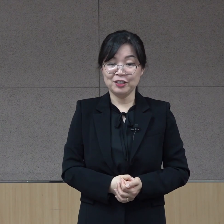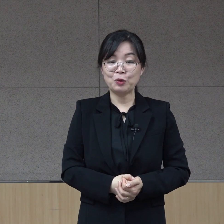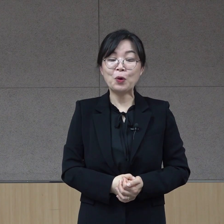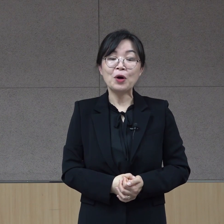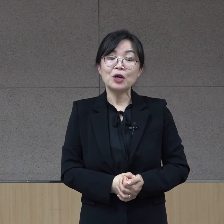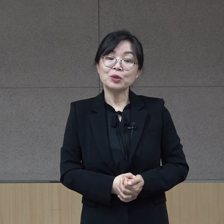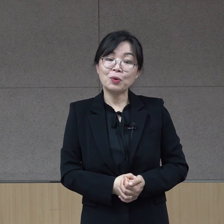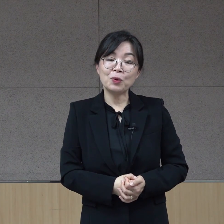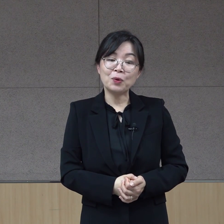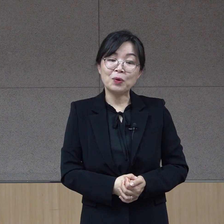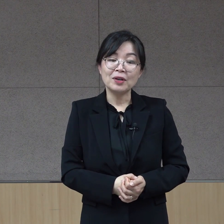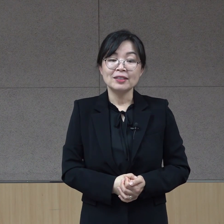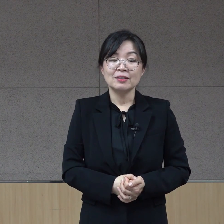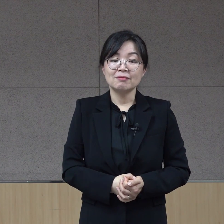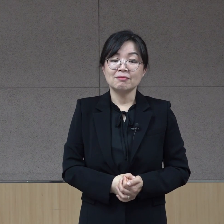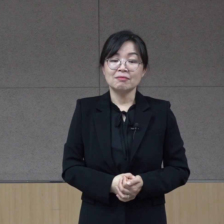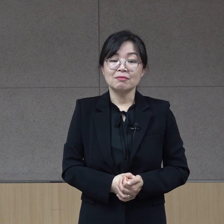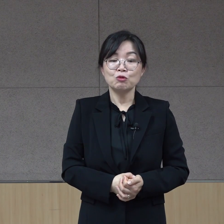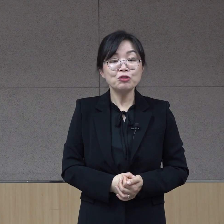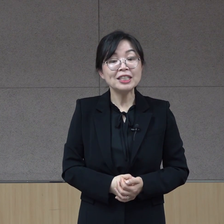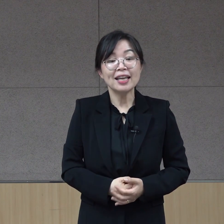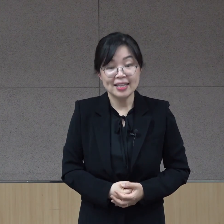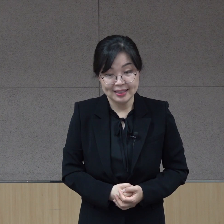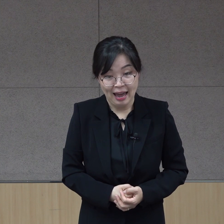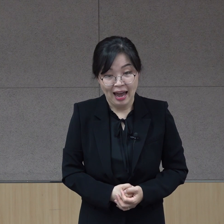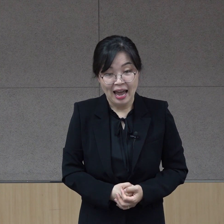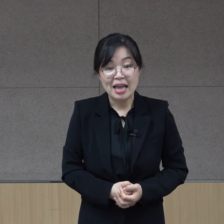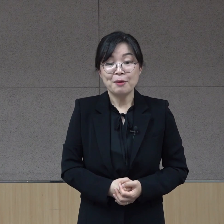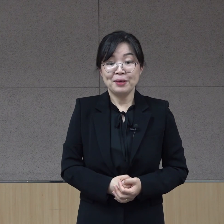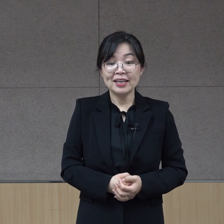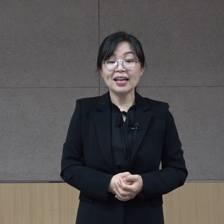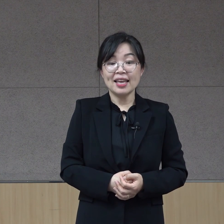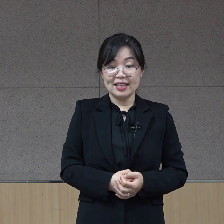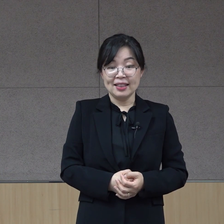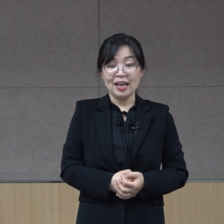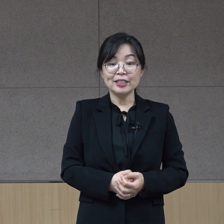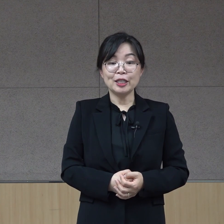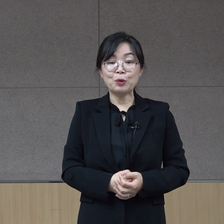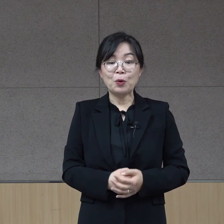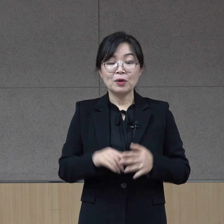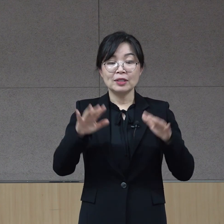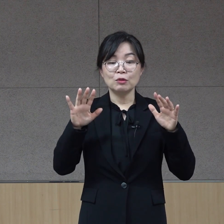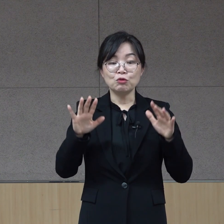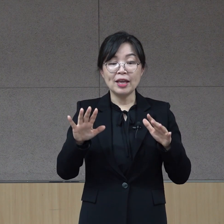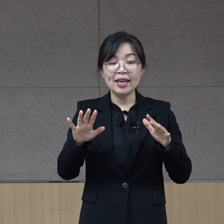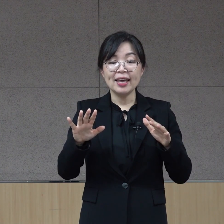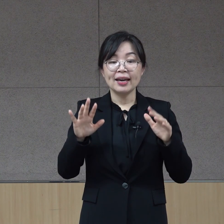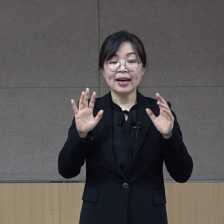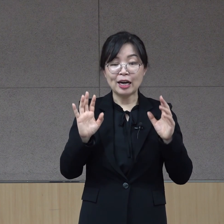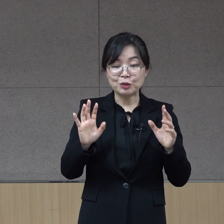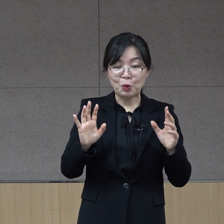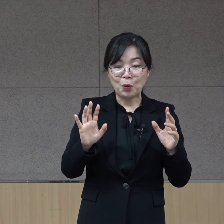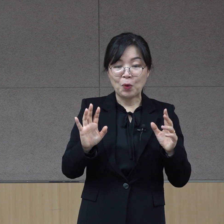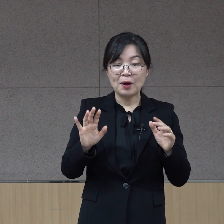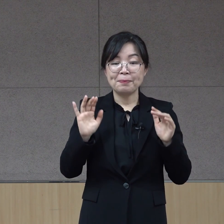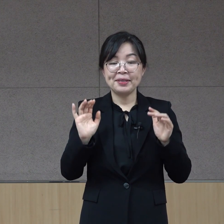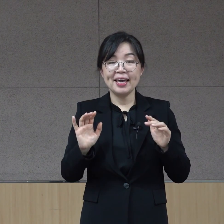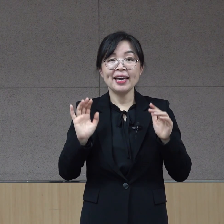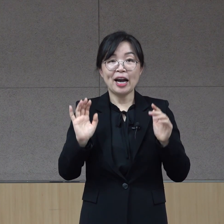그리고 또 눈이 내린다, 비가 내린다 했을 때도 이 눈의 강도, 비의 강도에